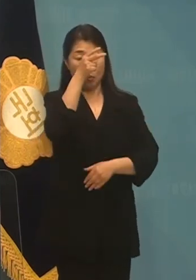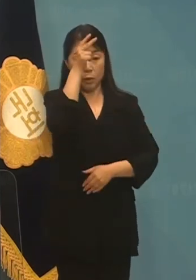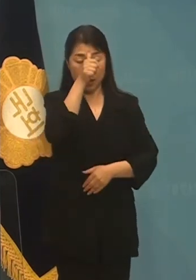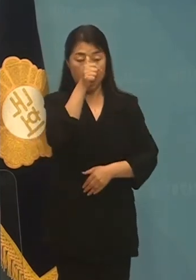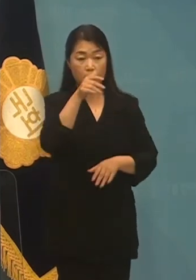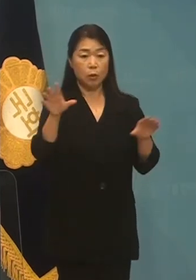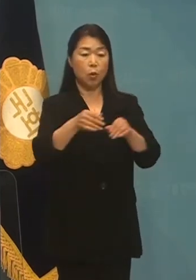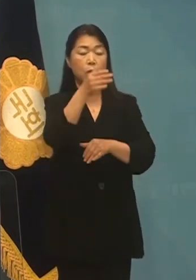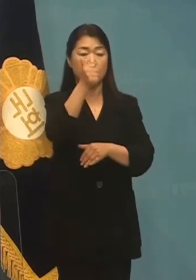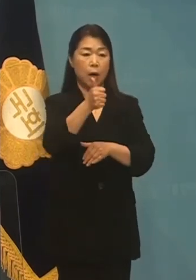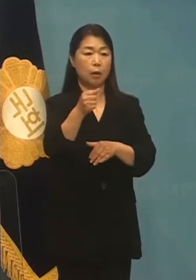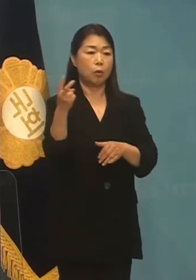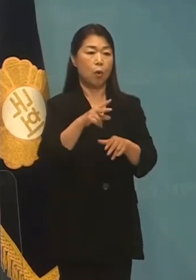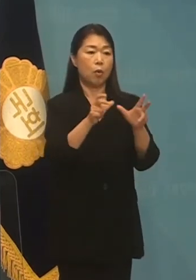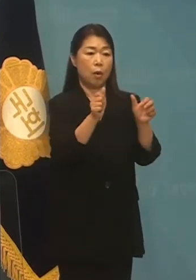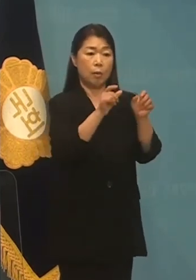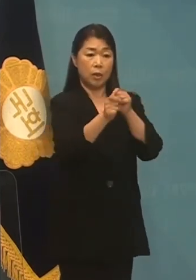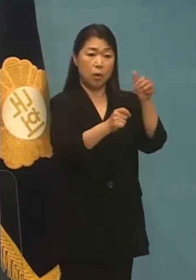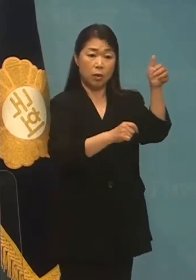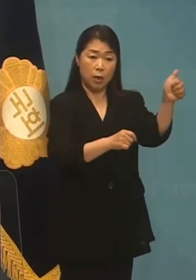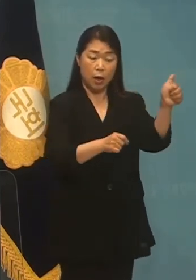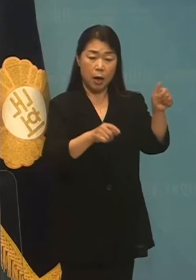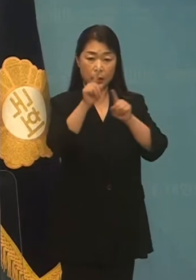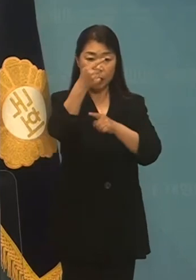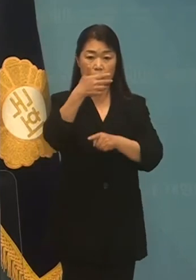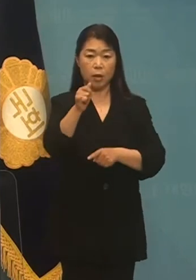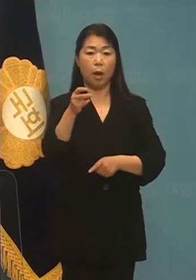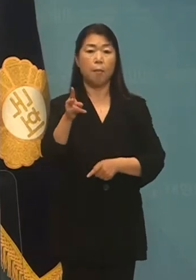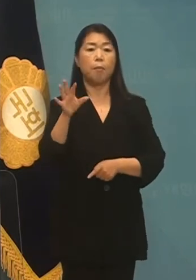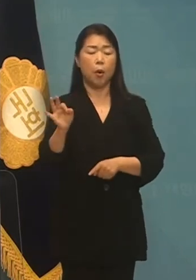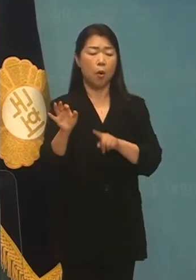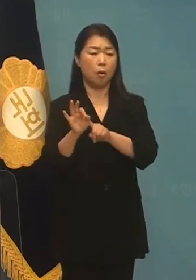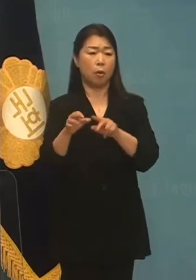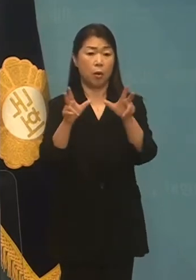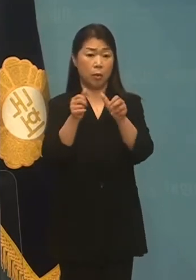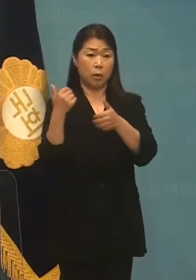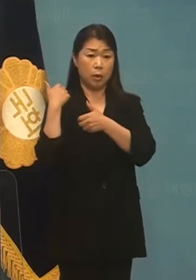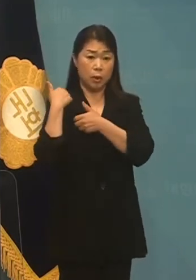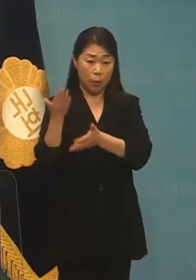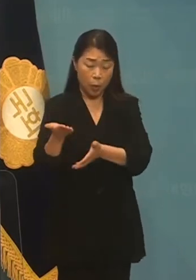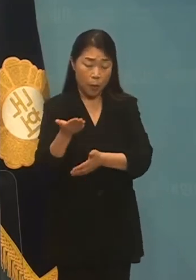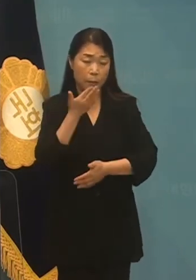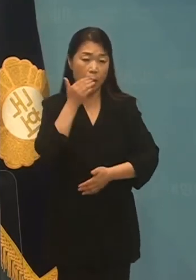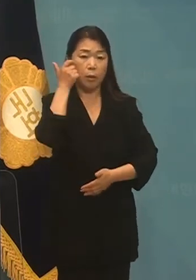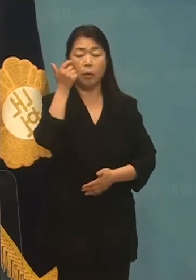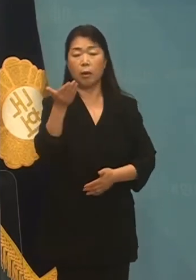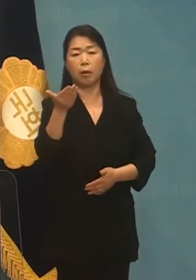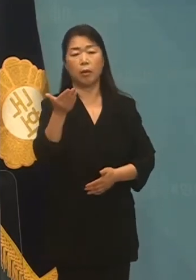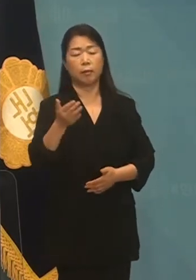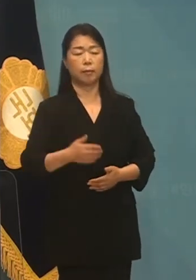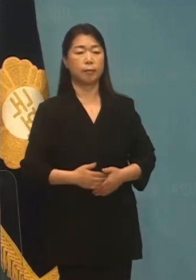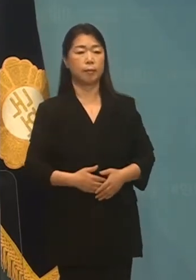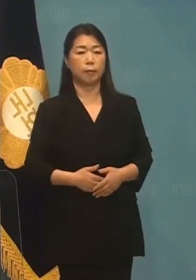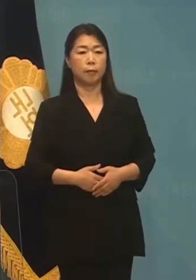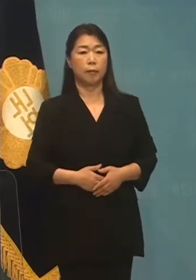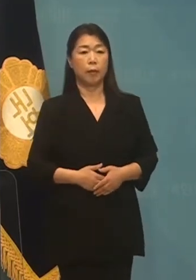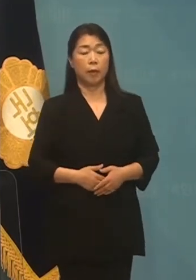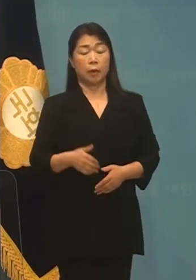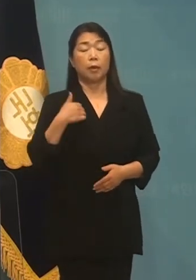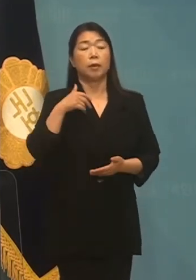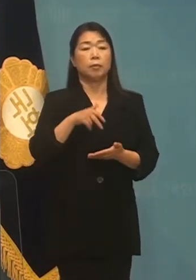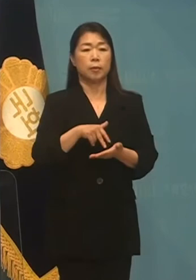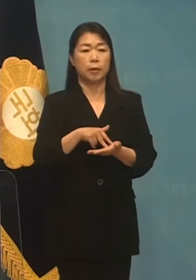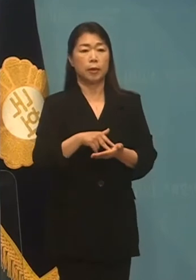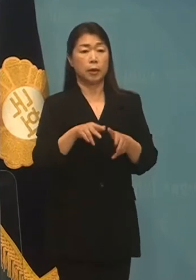권익환 성남지청장이 이재명 성남시장을 그대로 뒀을 리도 만무합니다.